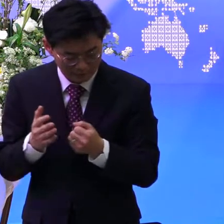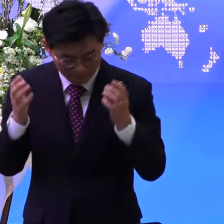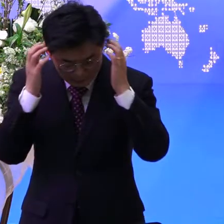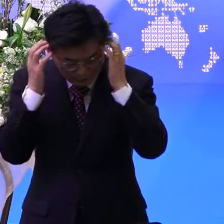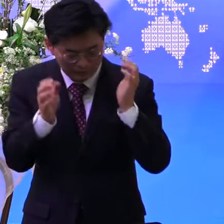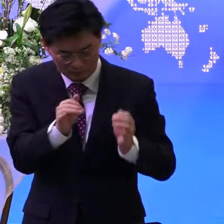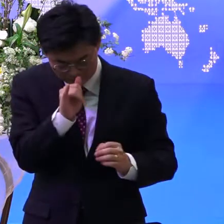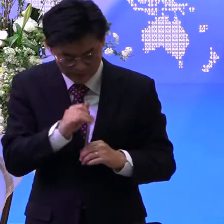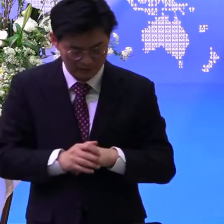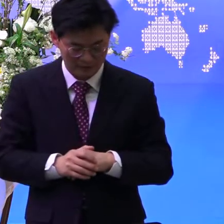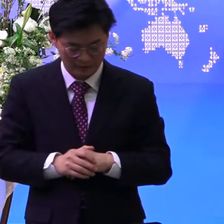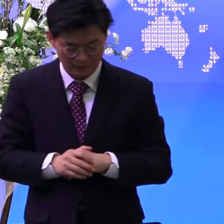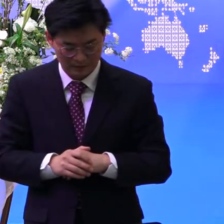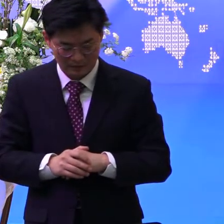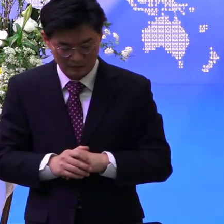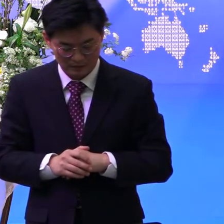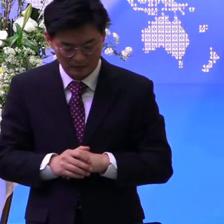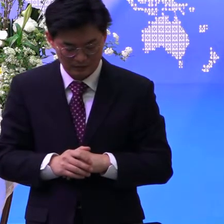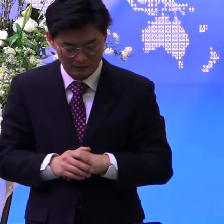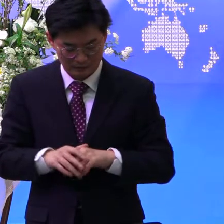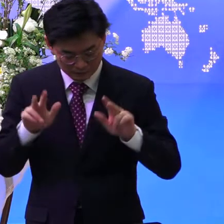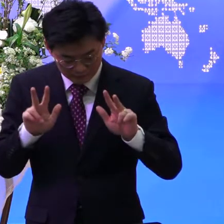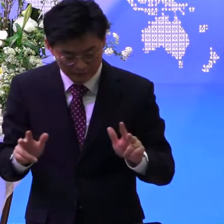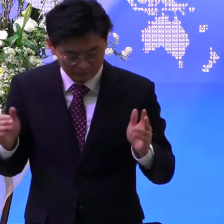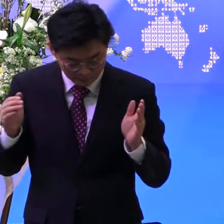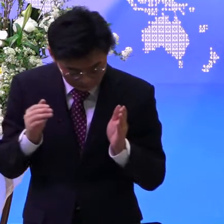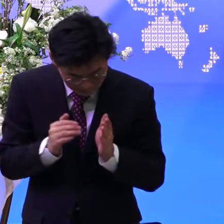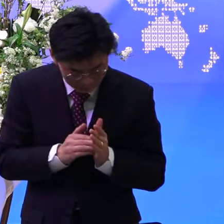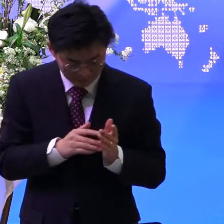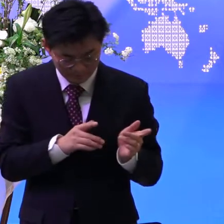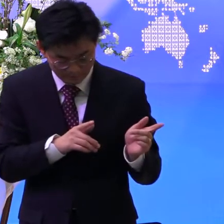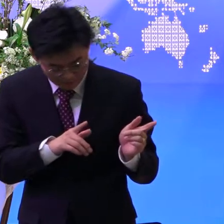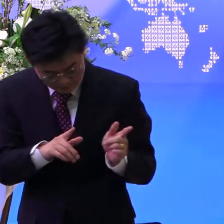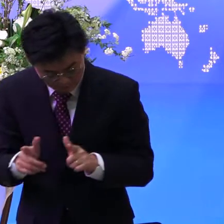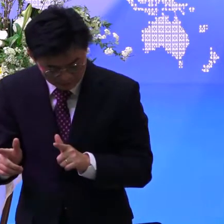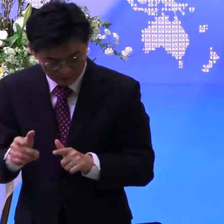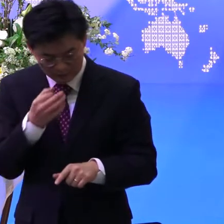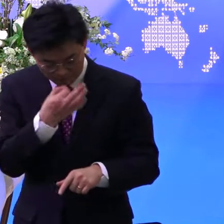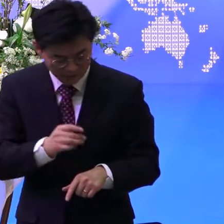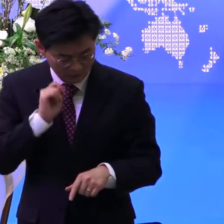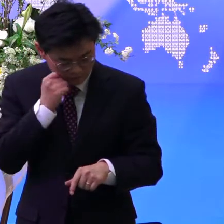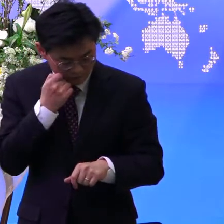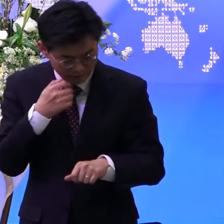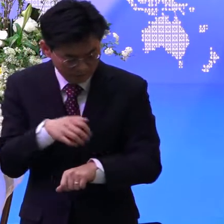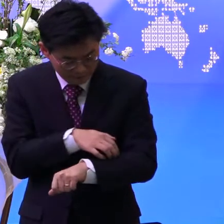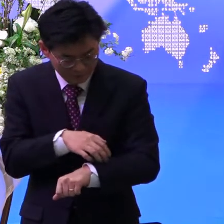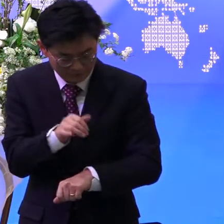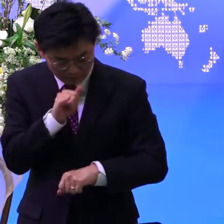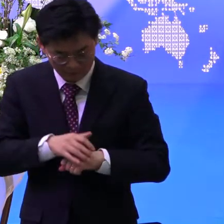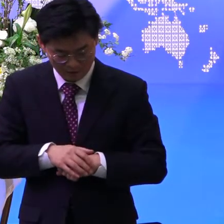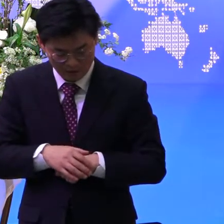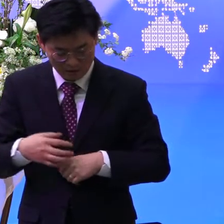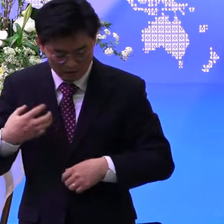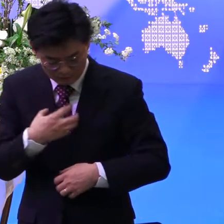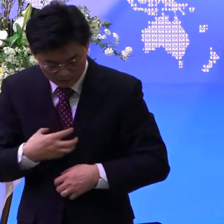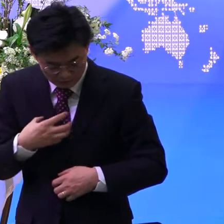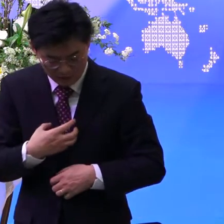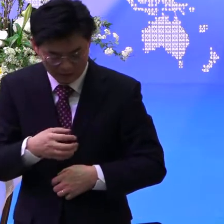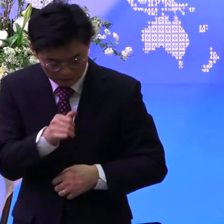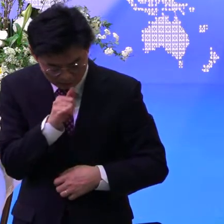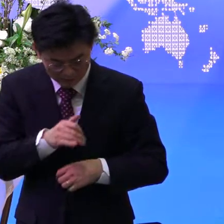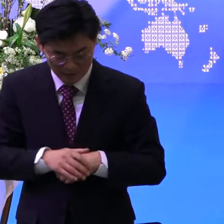삶의 터전을 위협받고 있습니다. 지금까지 겪지 못한 이상의 어려움 속에서 끝없는 두려움으로 하나님의 자비와